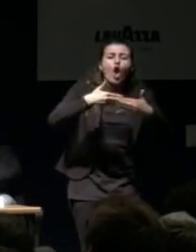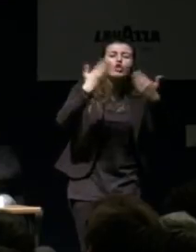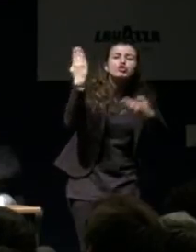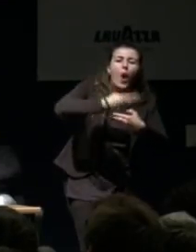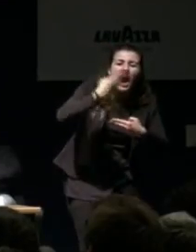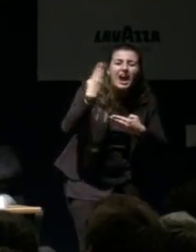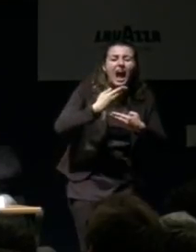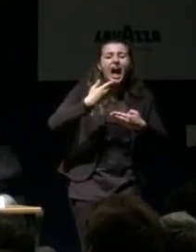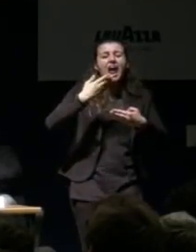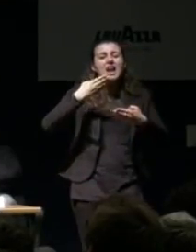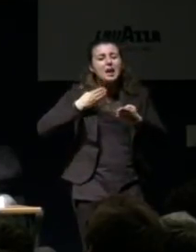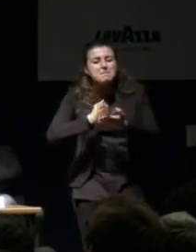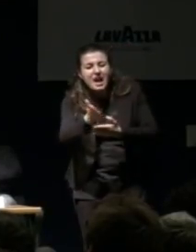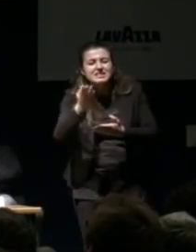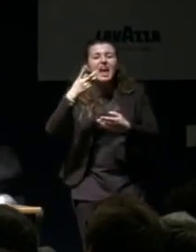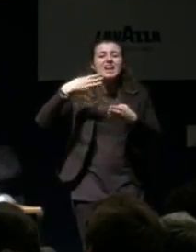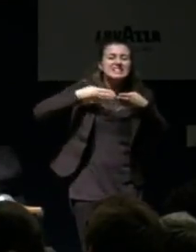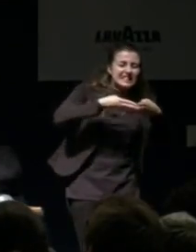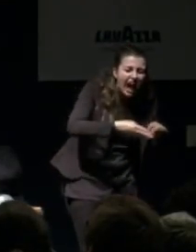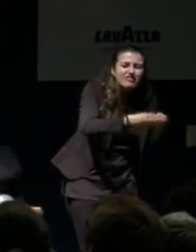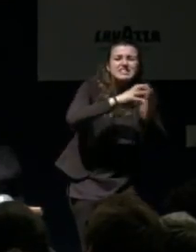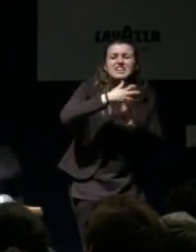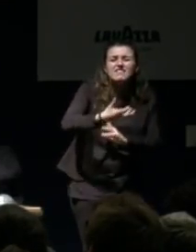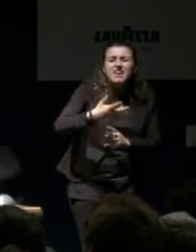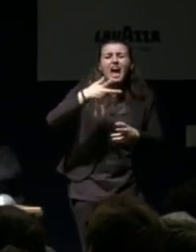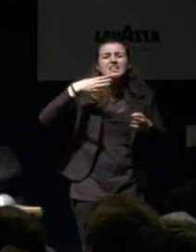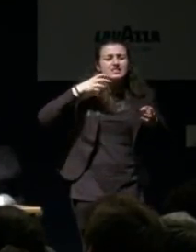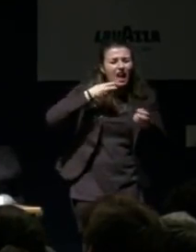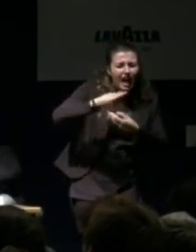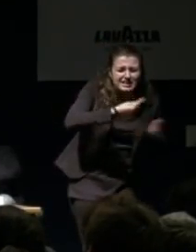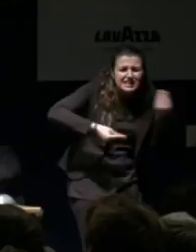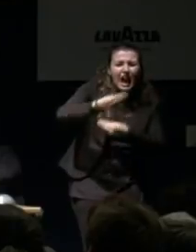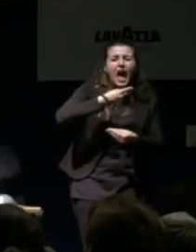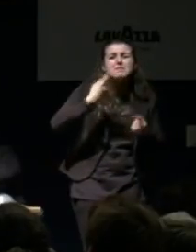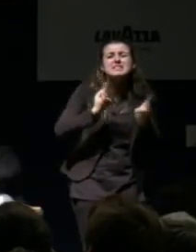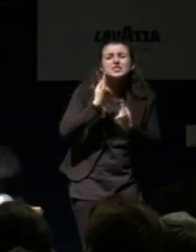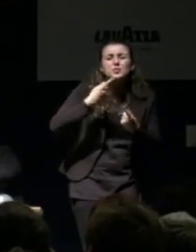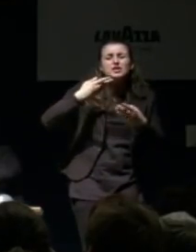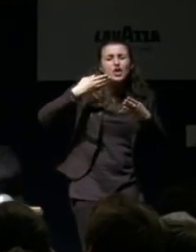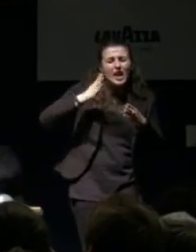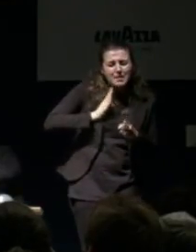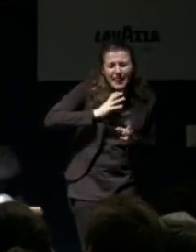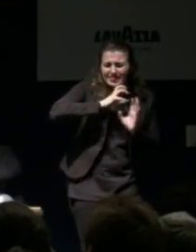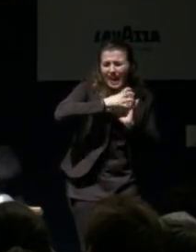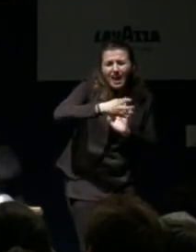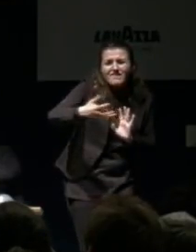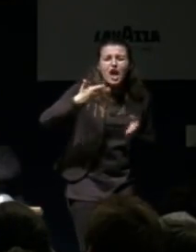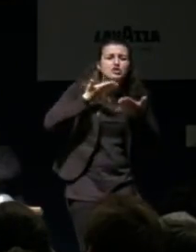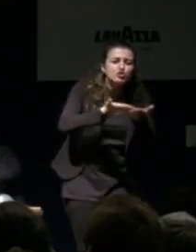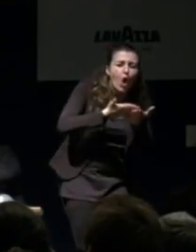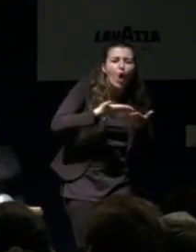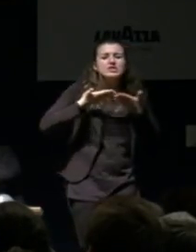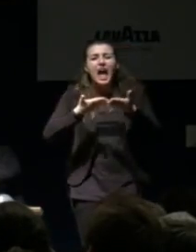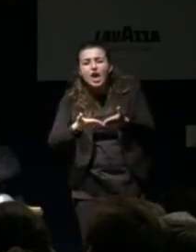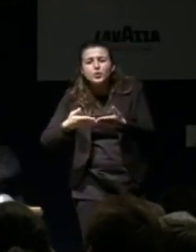polizie di frontiera i passeur gli scafisti i trafficanti i centri di detenzione le navi militari i soccorsi gli aiuti